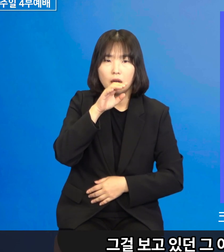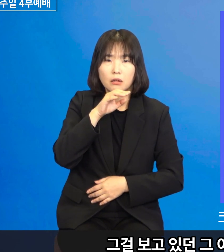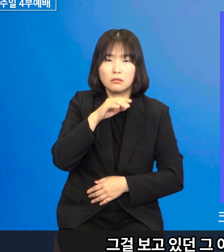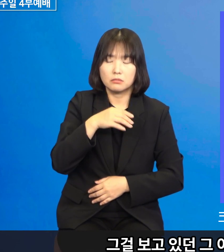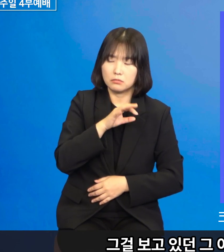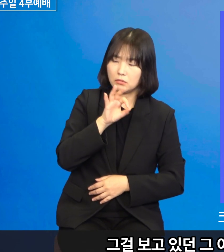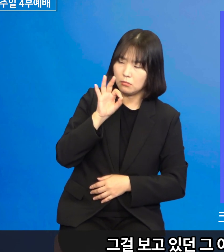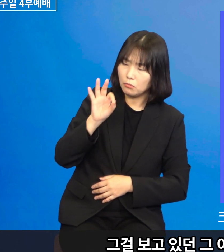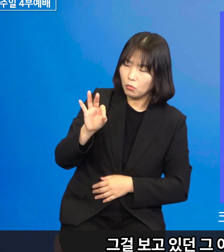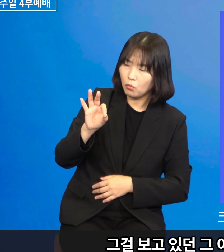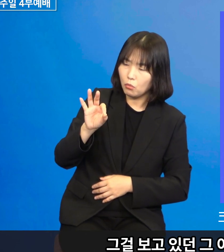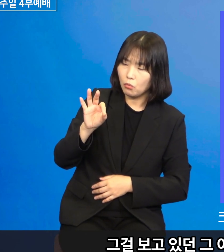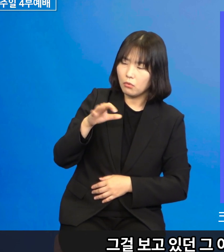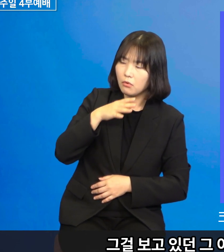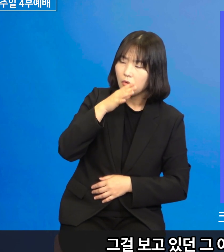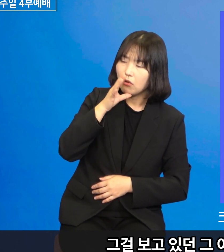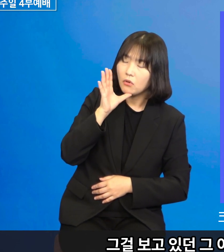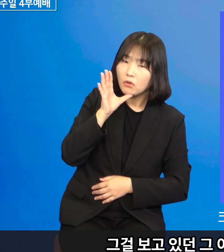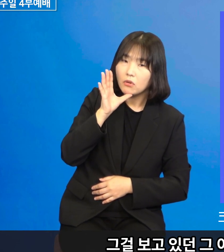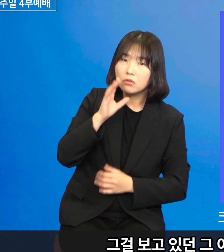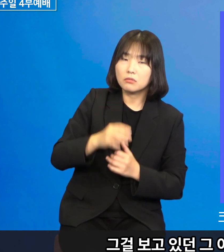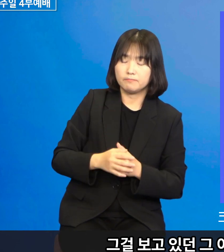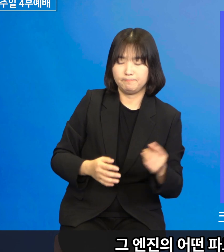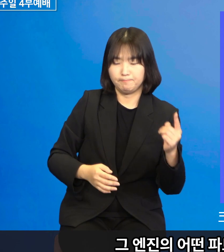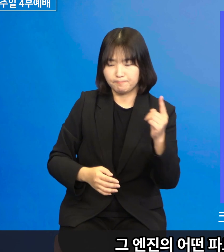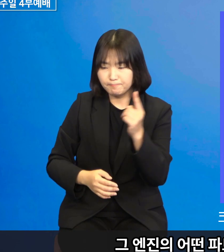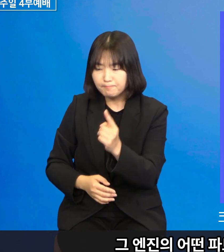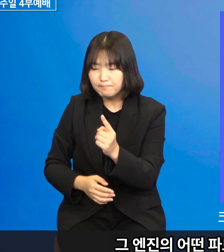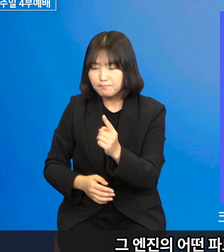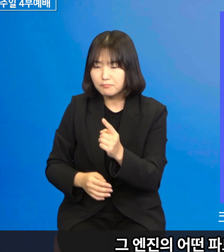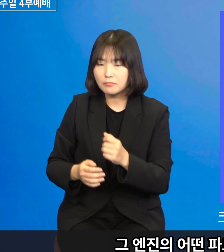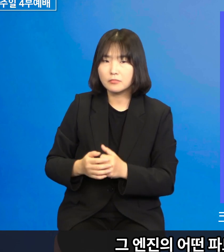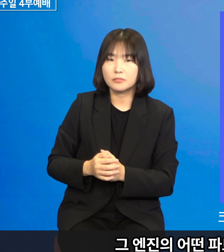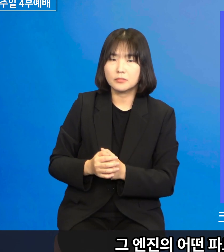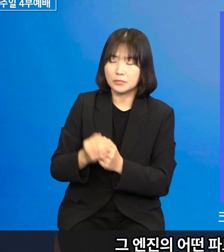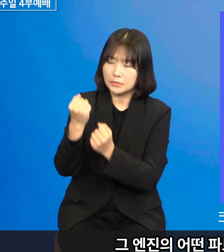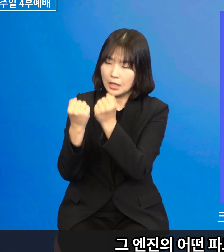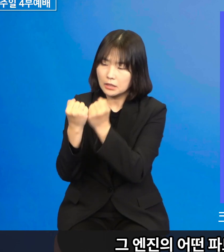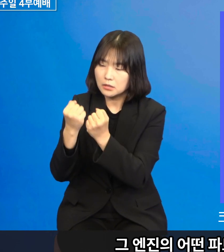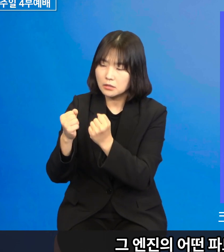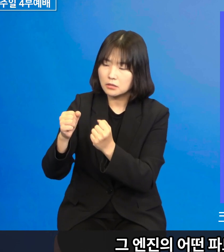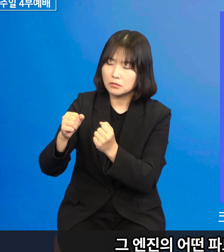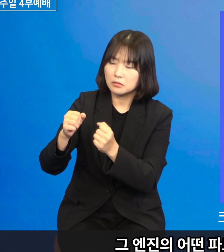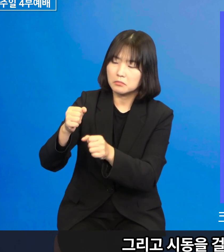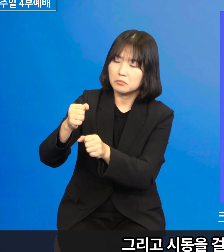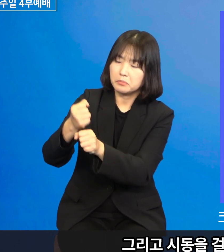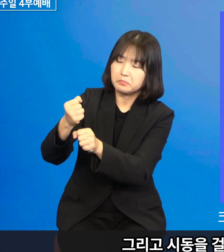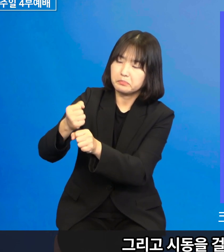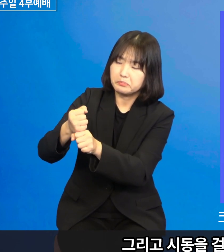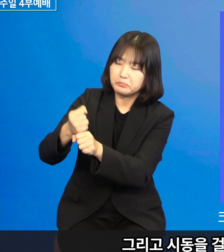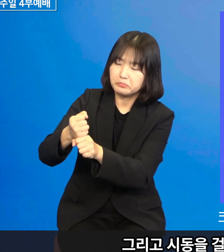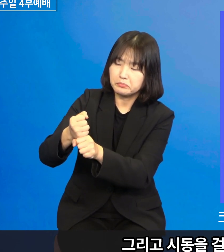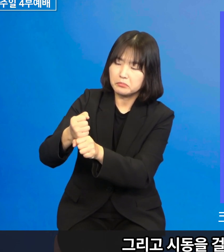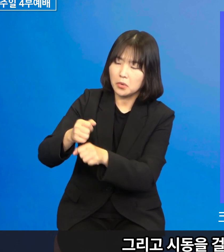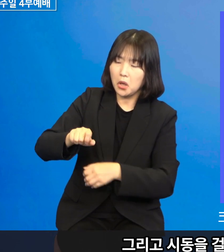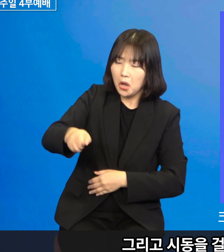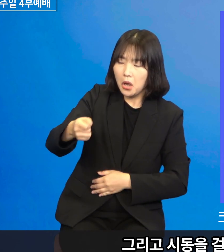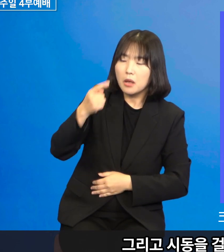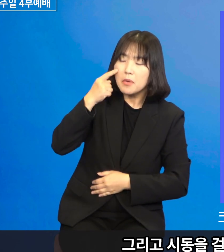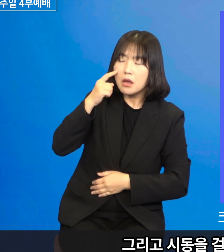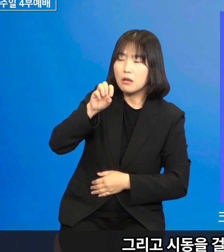그 어르신께서 딱 오시더니 그 엔진의 어떤 파트를 싹싹 만지십니다. 그리고 시동을 걸어보러 가는